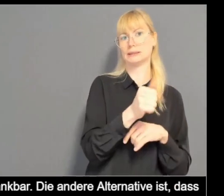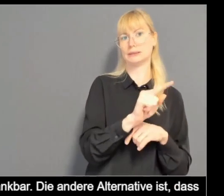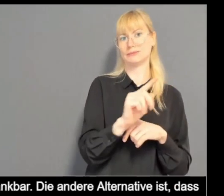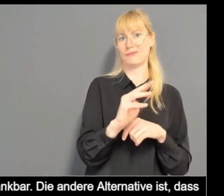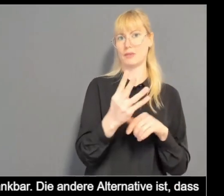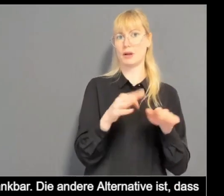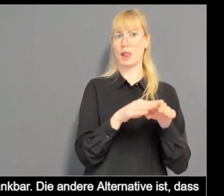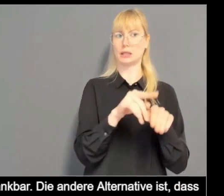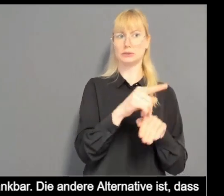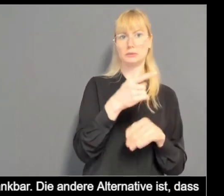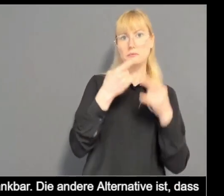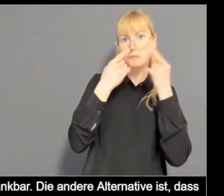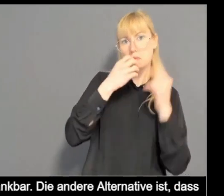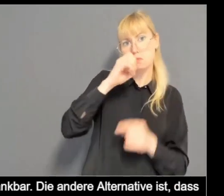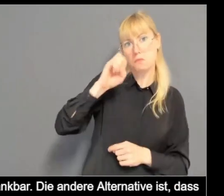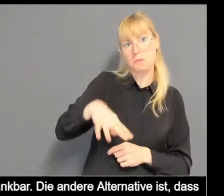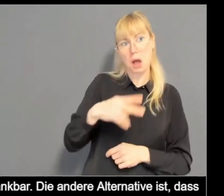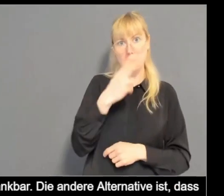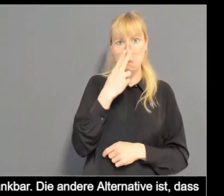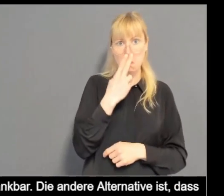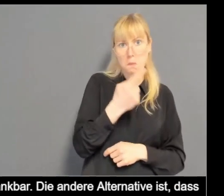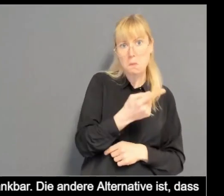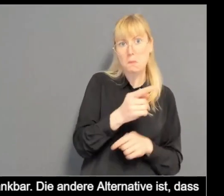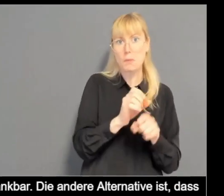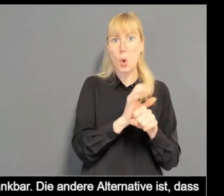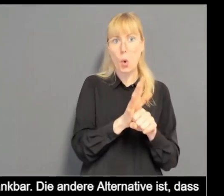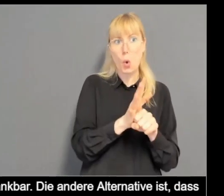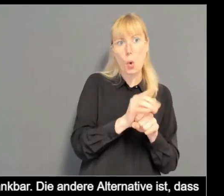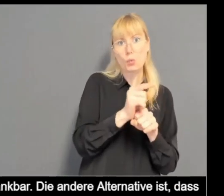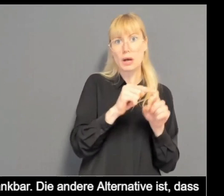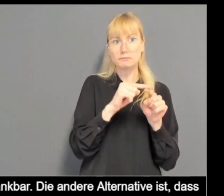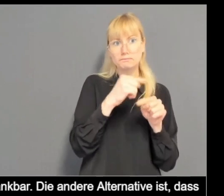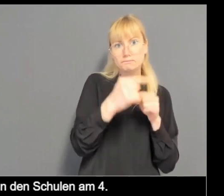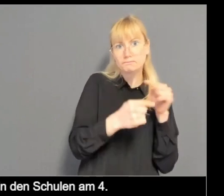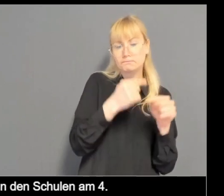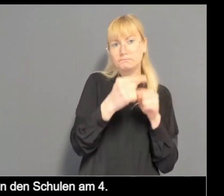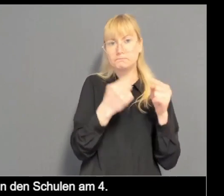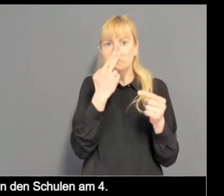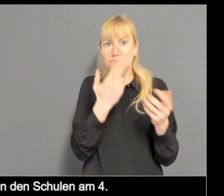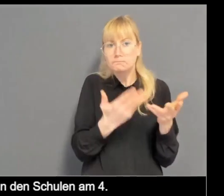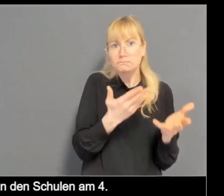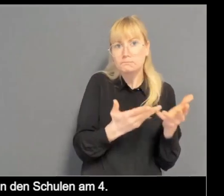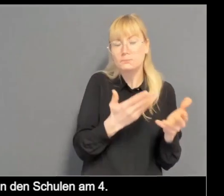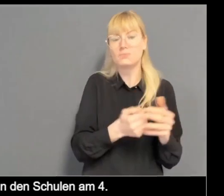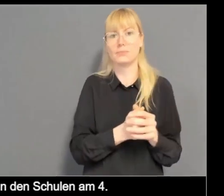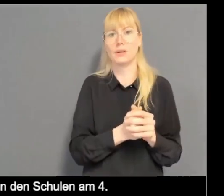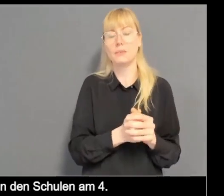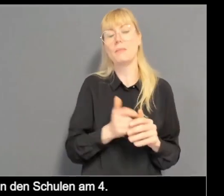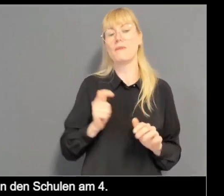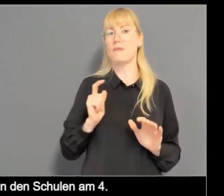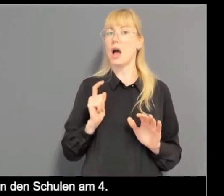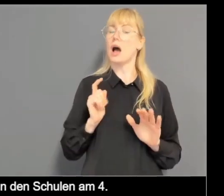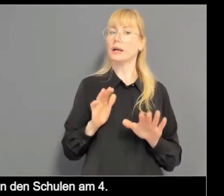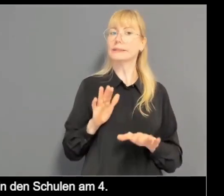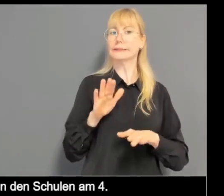Unterricht, an der Grundschule, dort, wo wir besonders testen, nicht mehr haben. Gibt es da eine starke Veränderung oder vielleicht